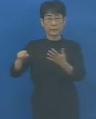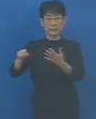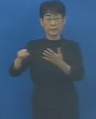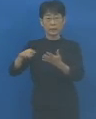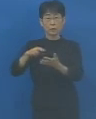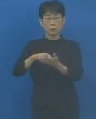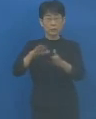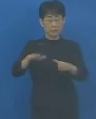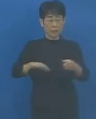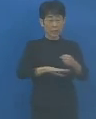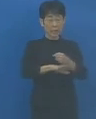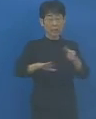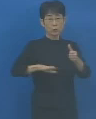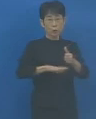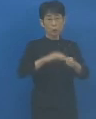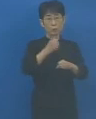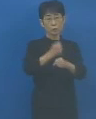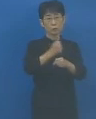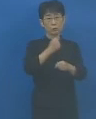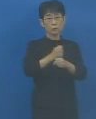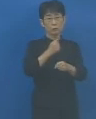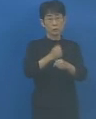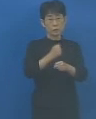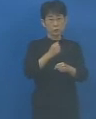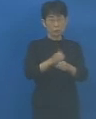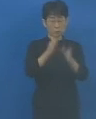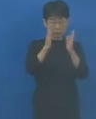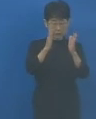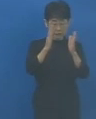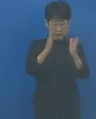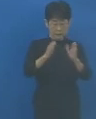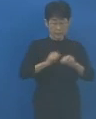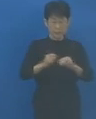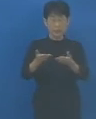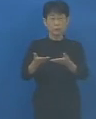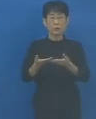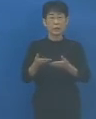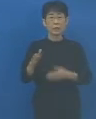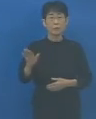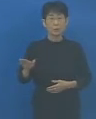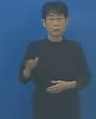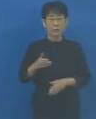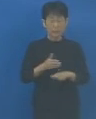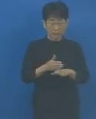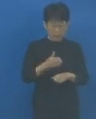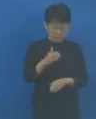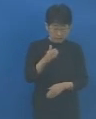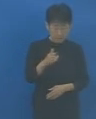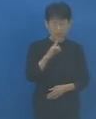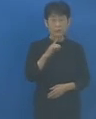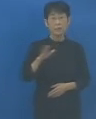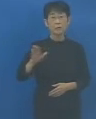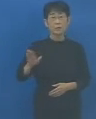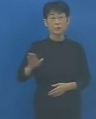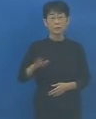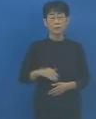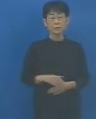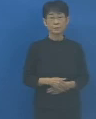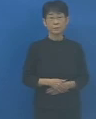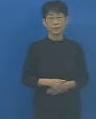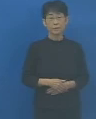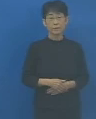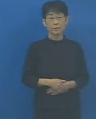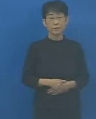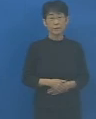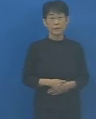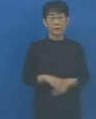まあ、環境づくりを、熱心にしていただいているところでありまして、感謝しているところであります。まあ、